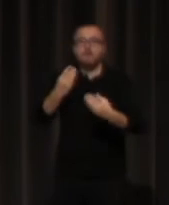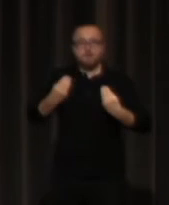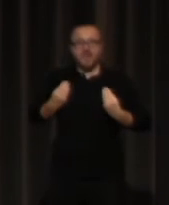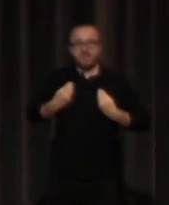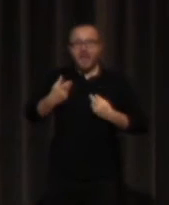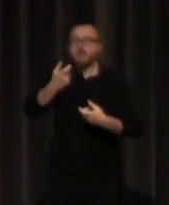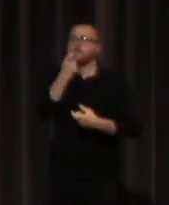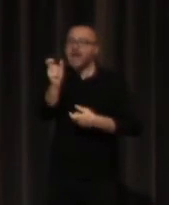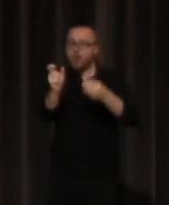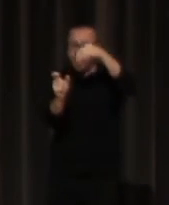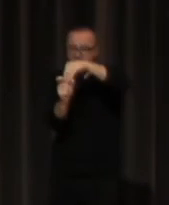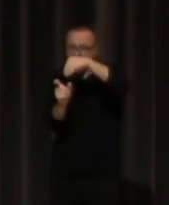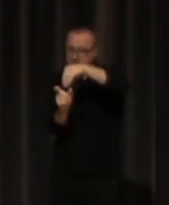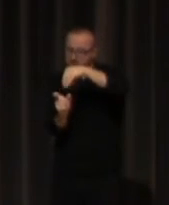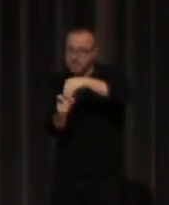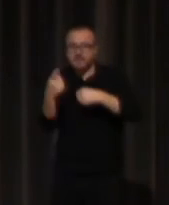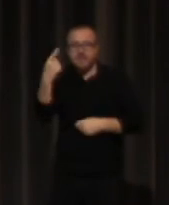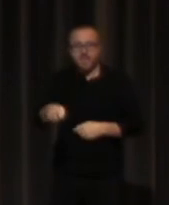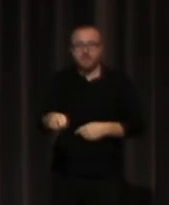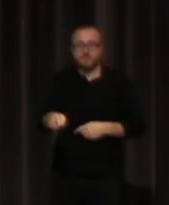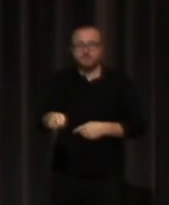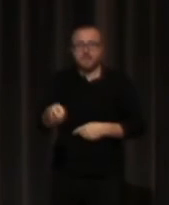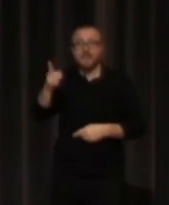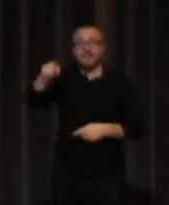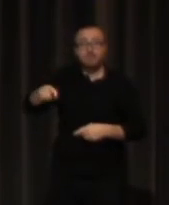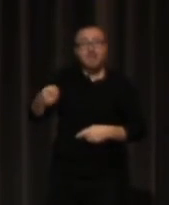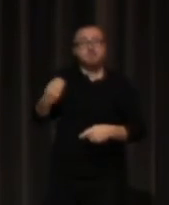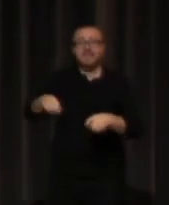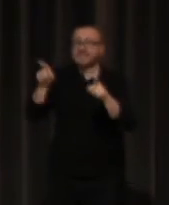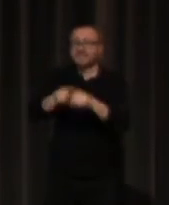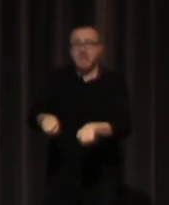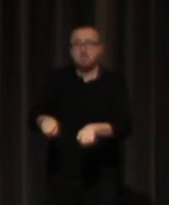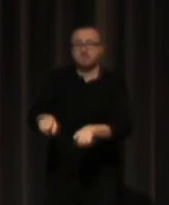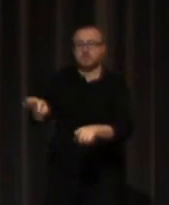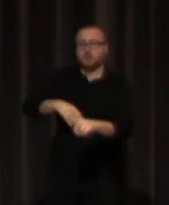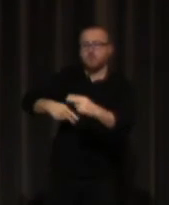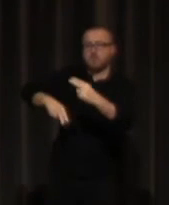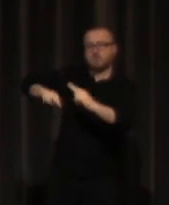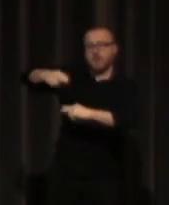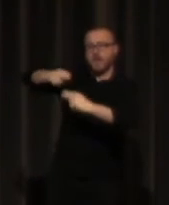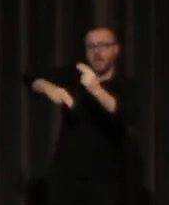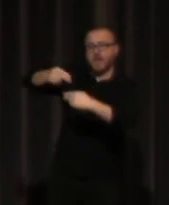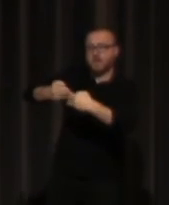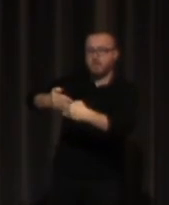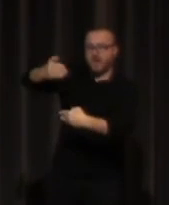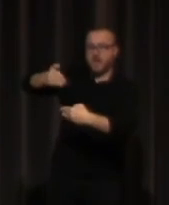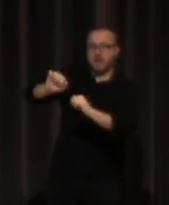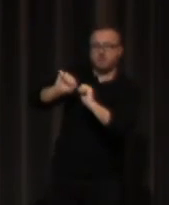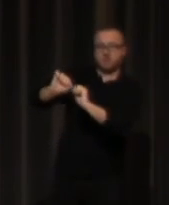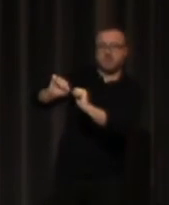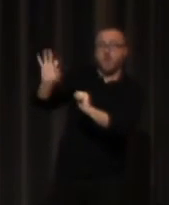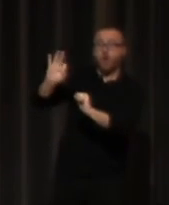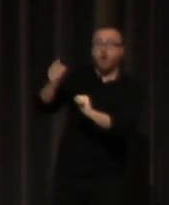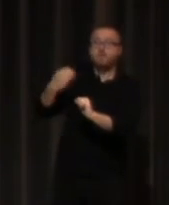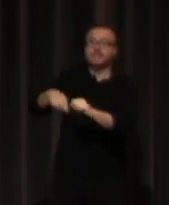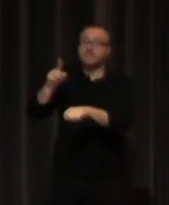estranyament independents. Són com una barrera que ens protegeix de la realitat i al mateix temps ens connecta amb